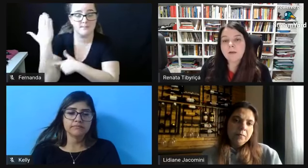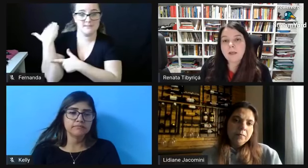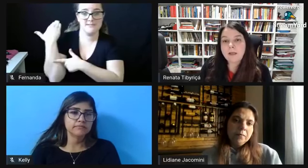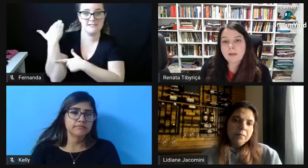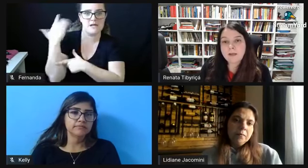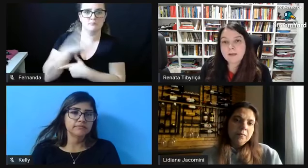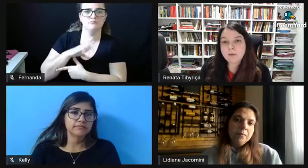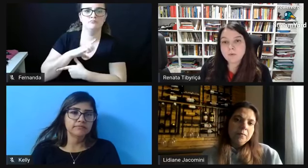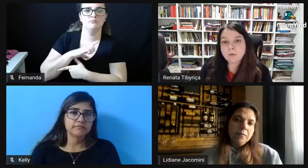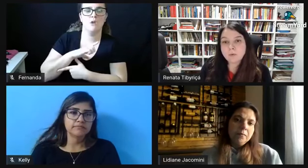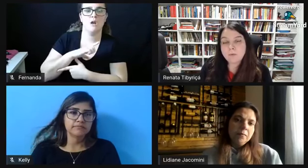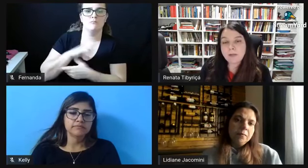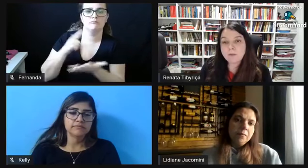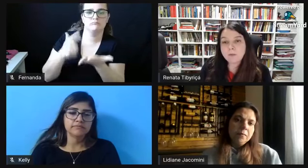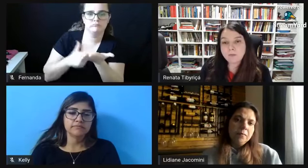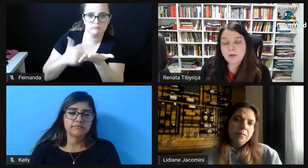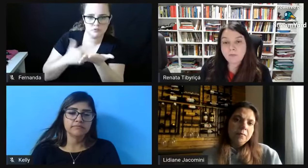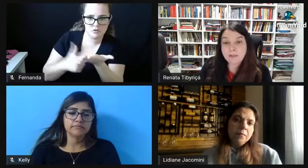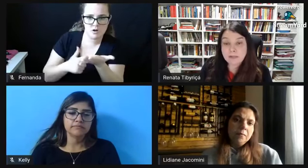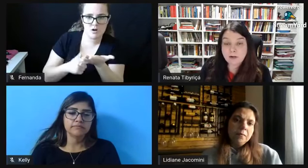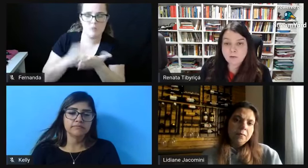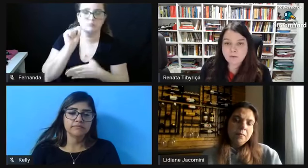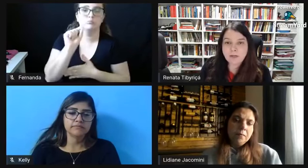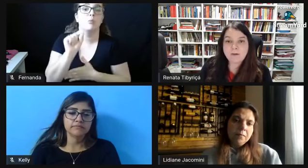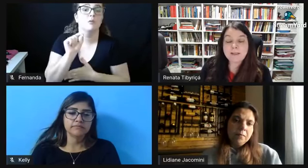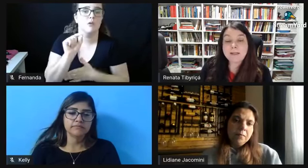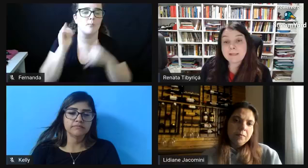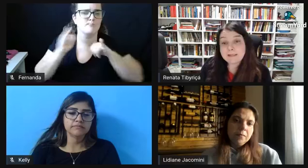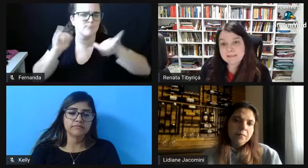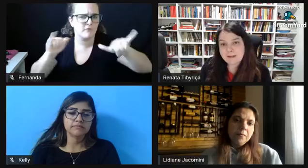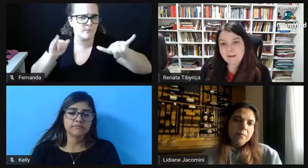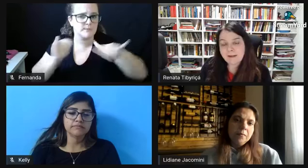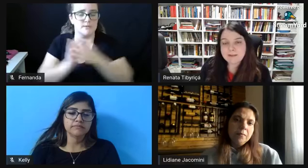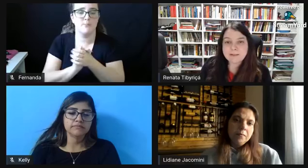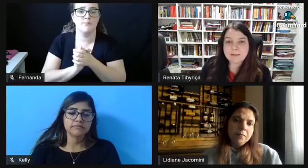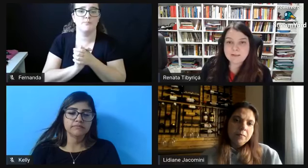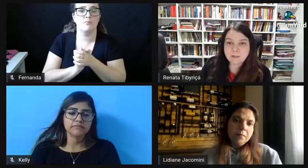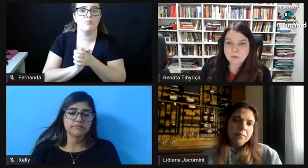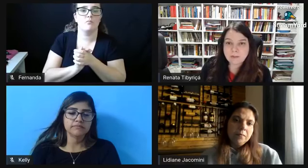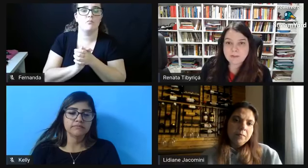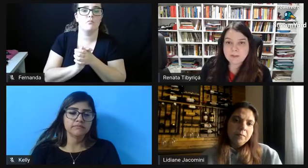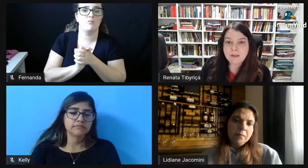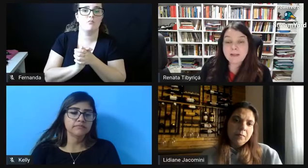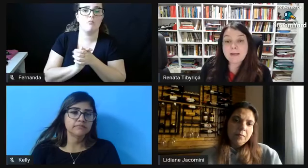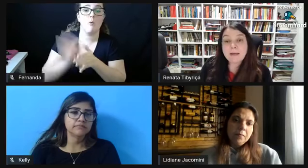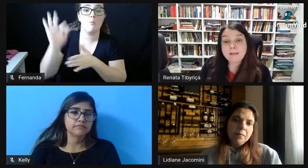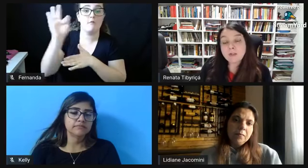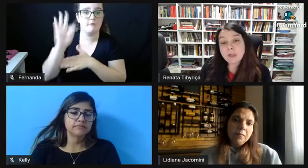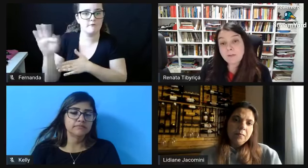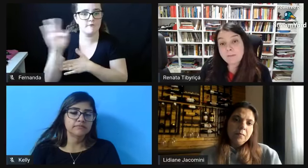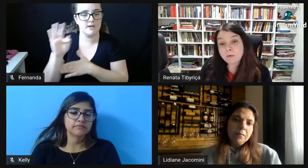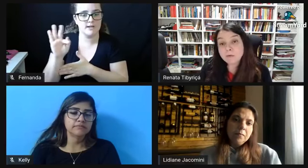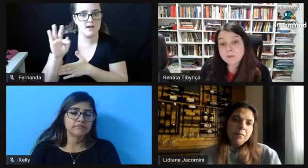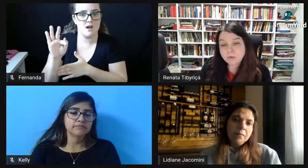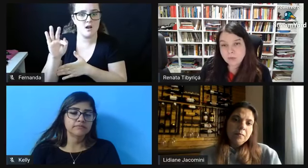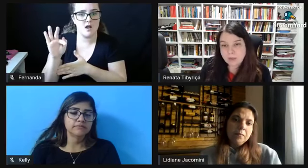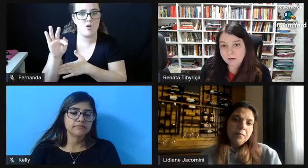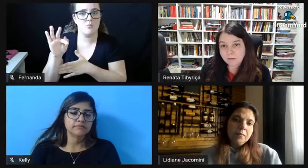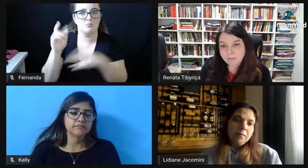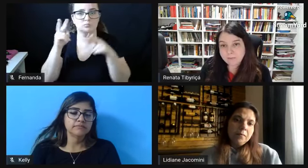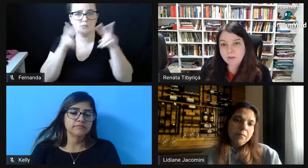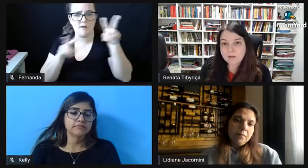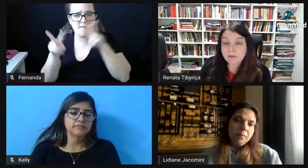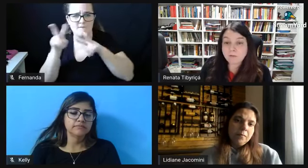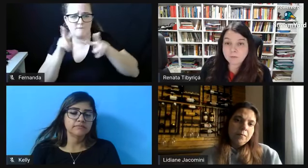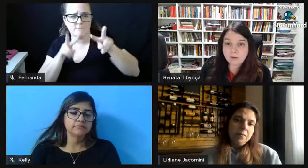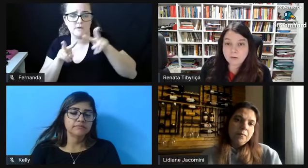tá? O Supremo Tribunal Federal, ele vai analisar essas decisões em caráter de repercussão